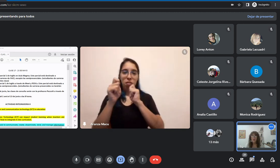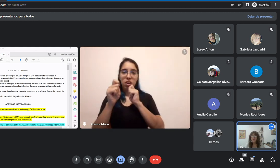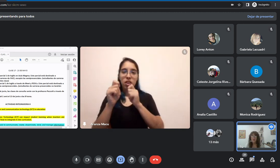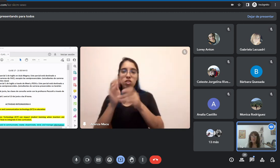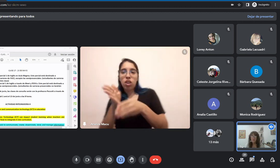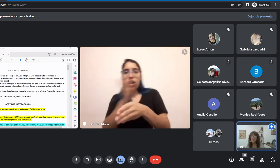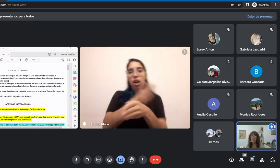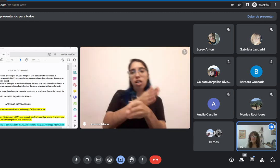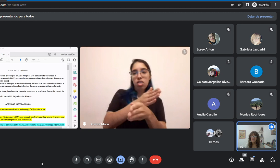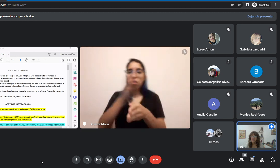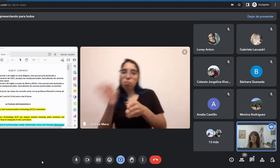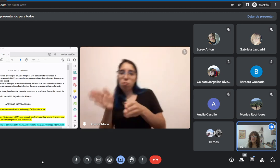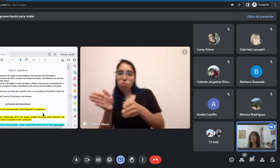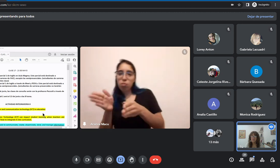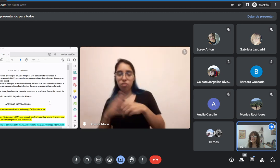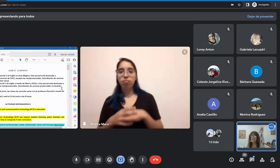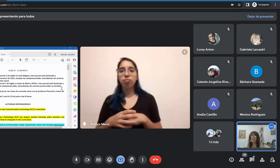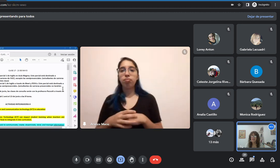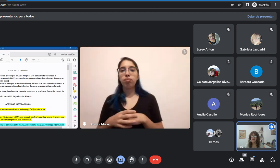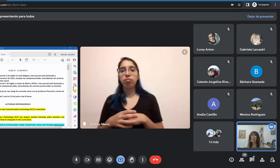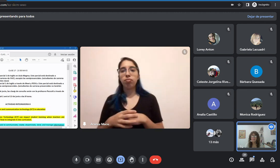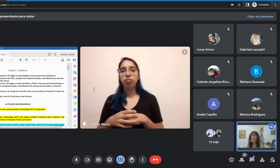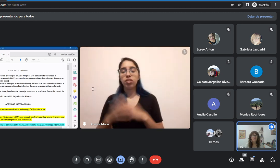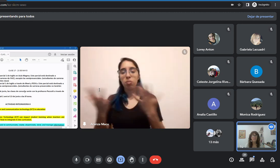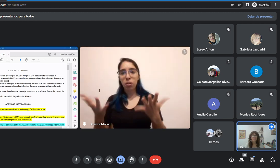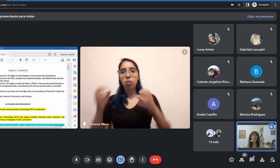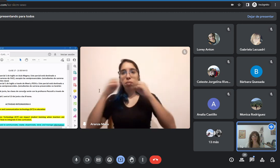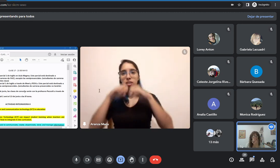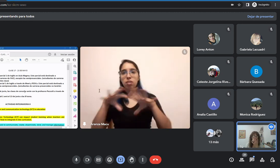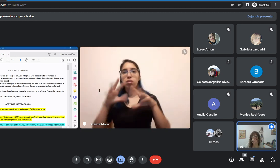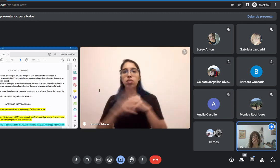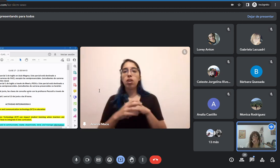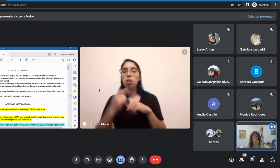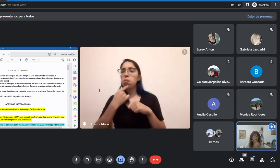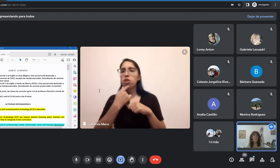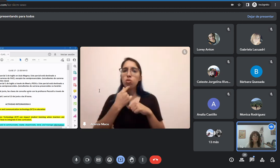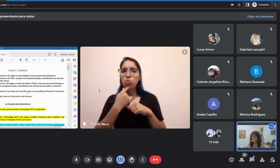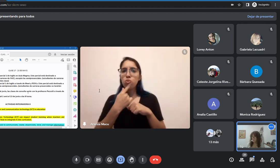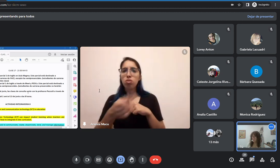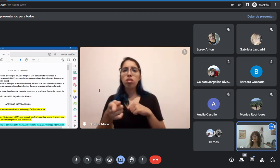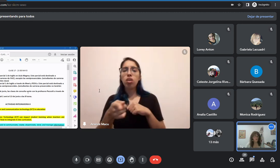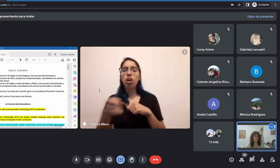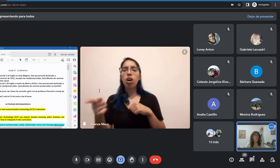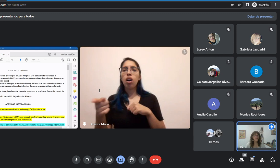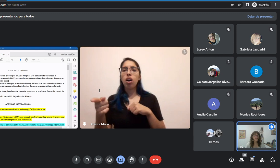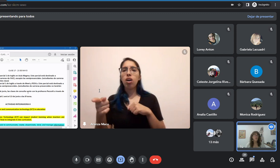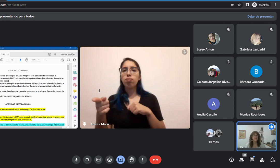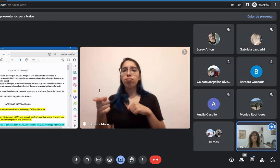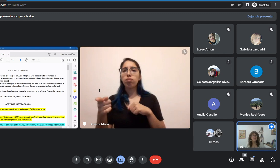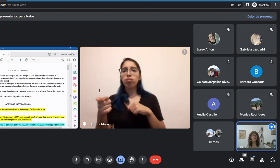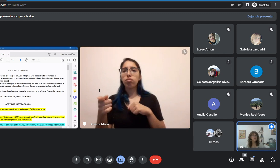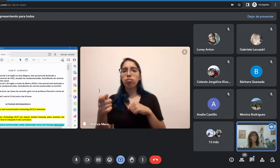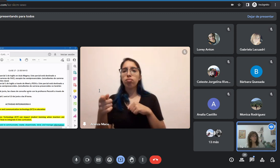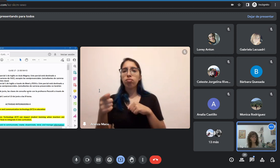Bueno, vamos a comenzar entonces. ¿Alguna pregunta de esto sobre la parte